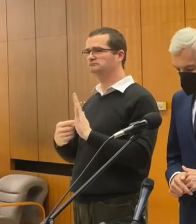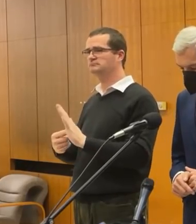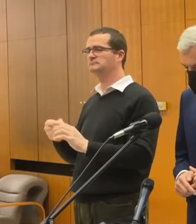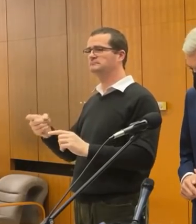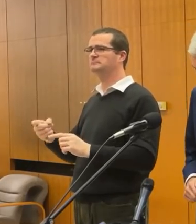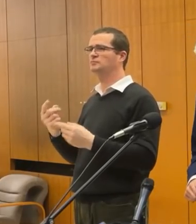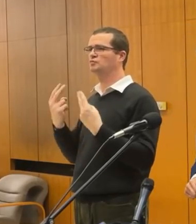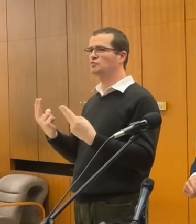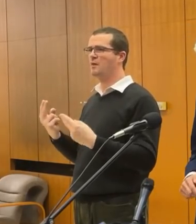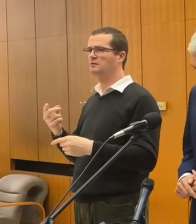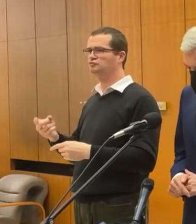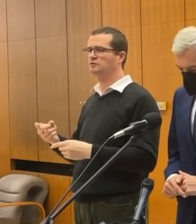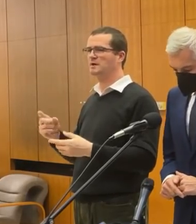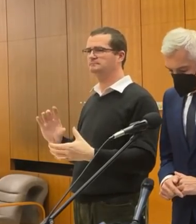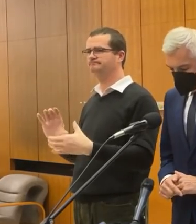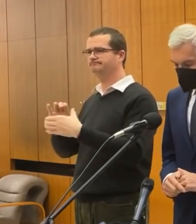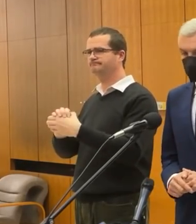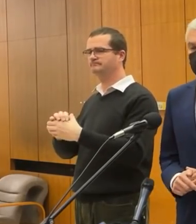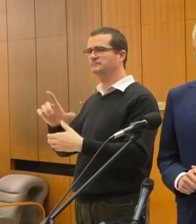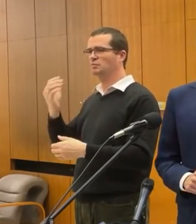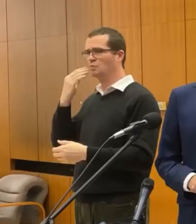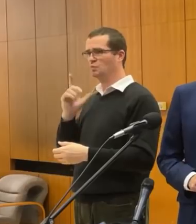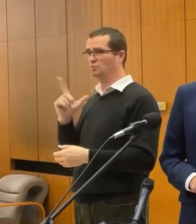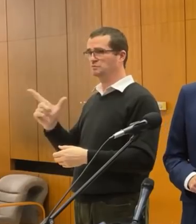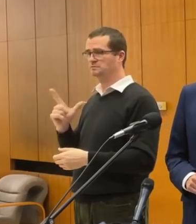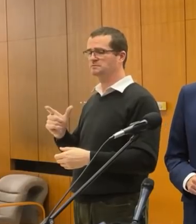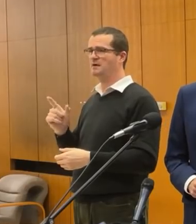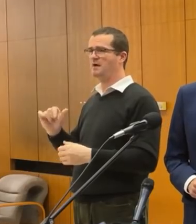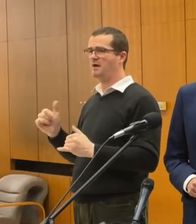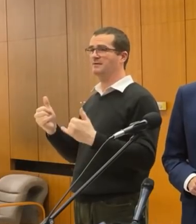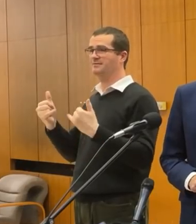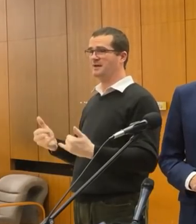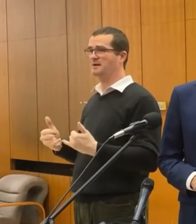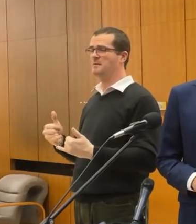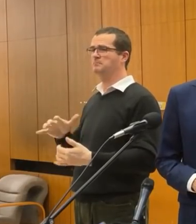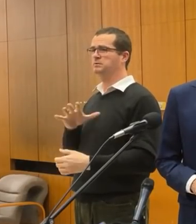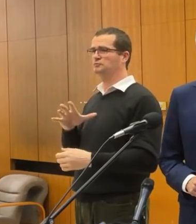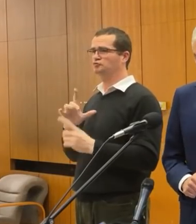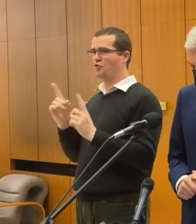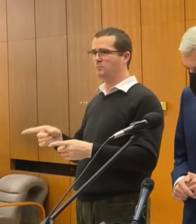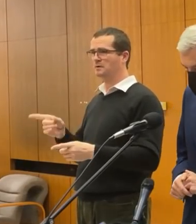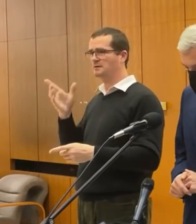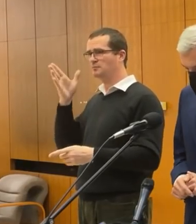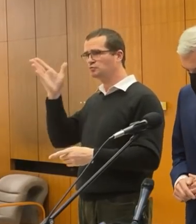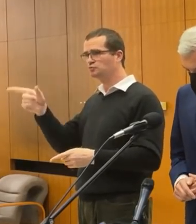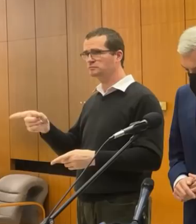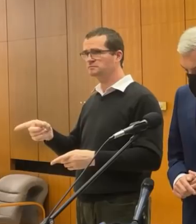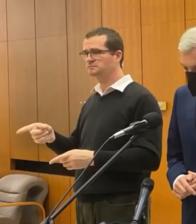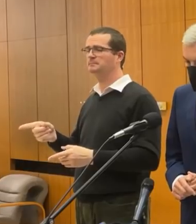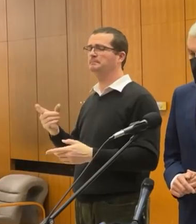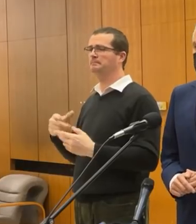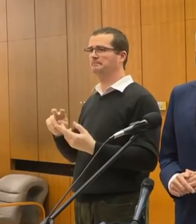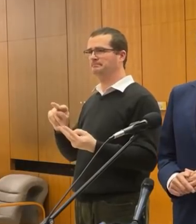deklarované strategické spojenectvo so Spojenými štátmi, mimochodom vyjadrené aj v aktuálnej bezpečnostnej aj obrannej stratégii,